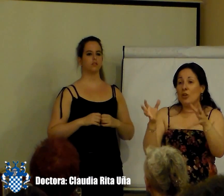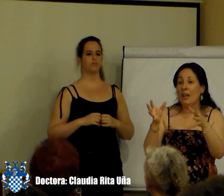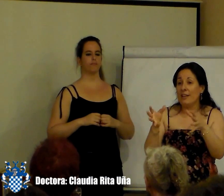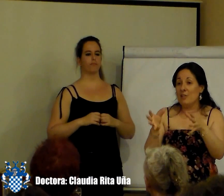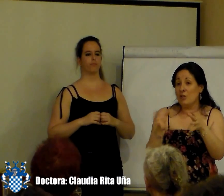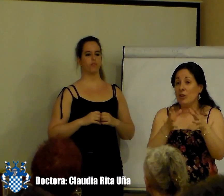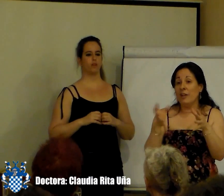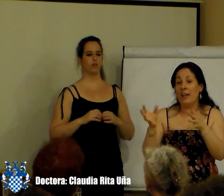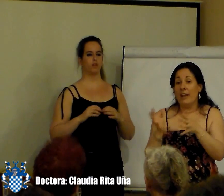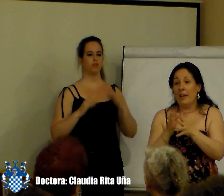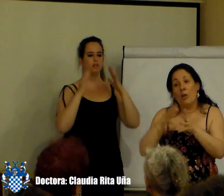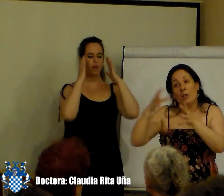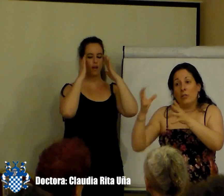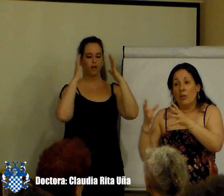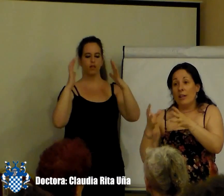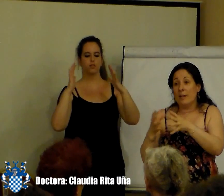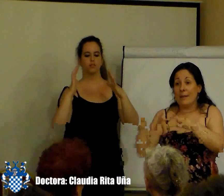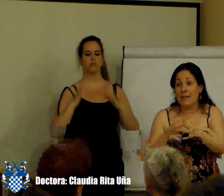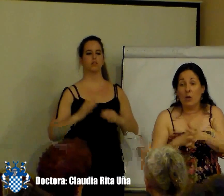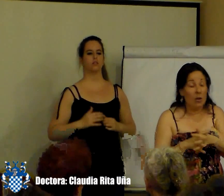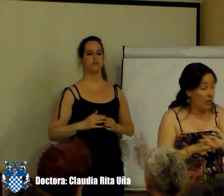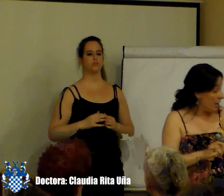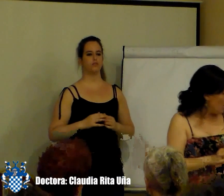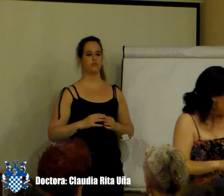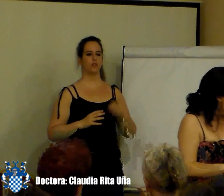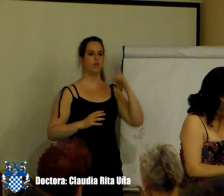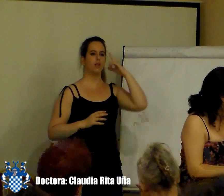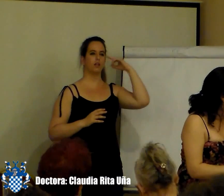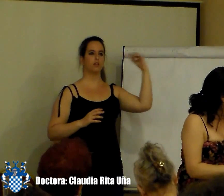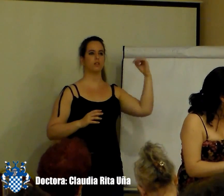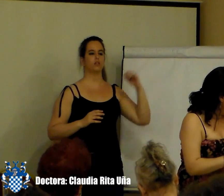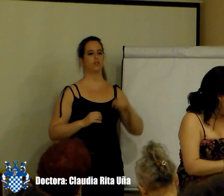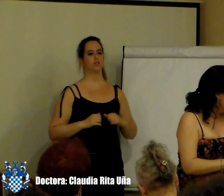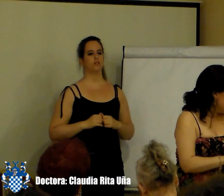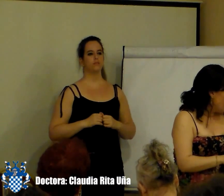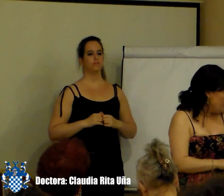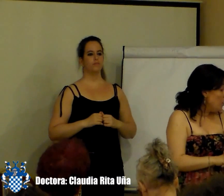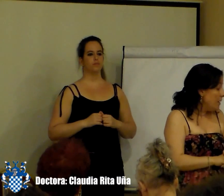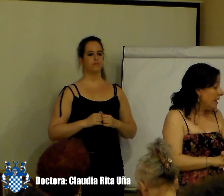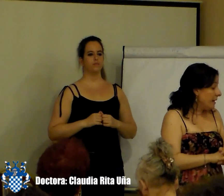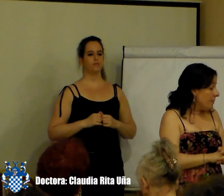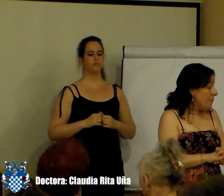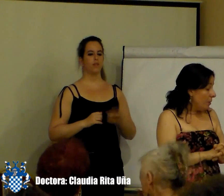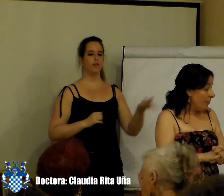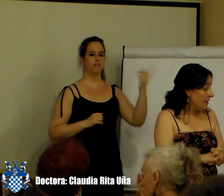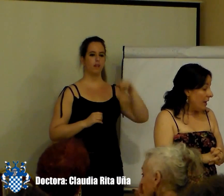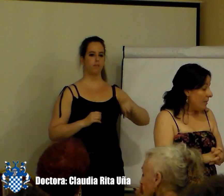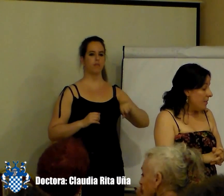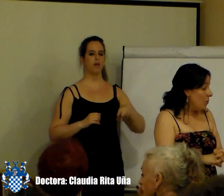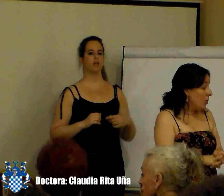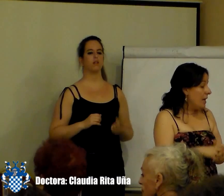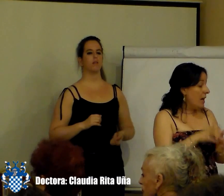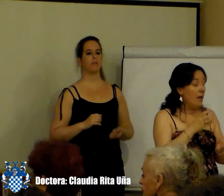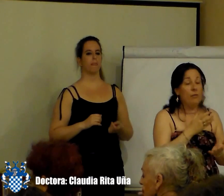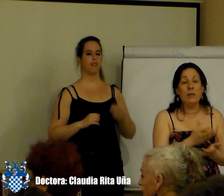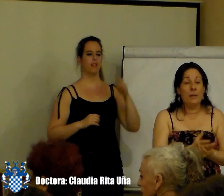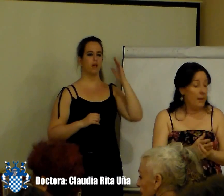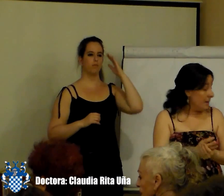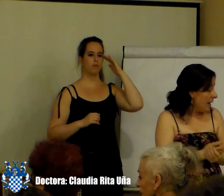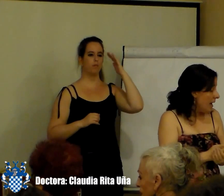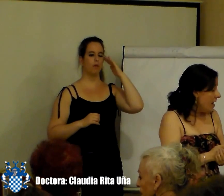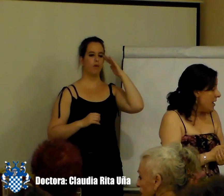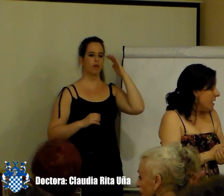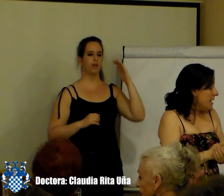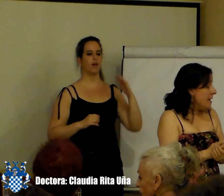del centro de atención con el tema psicológico. Además, la fibromialgia también puede afectar la memoria, la